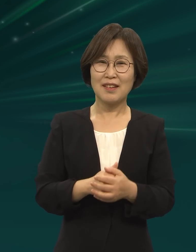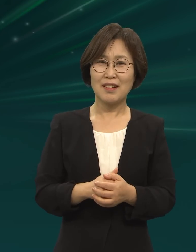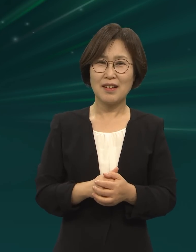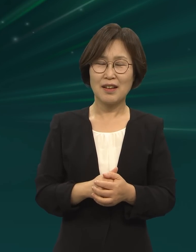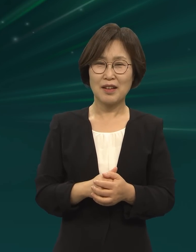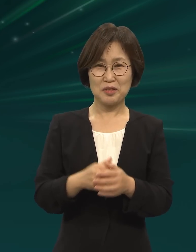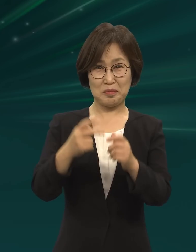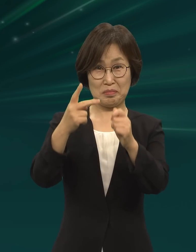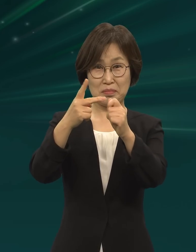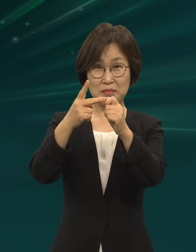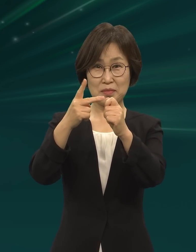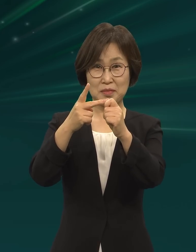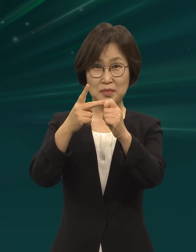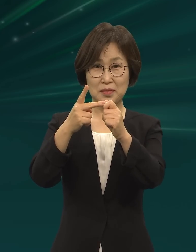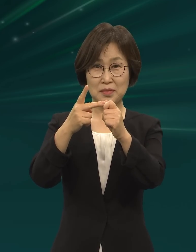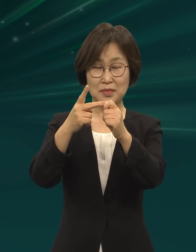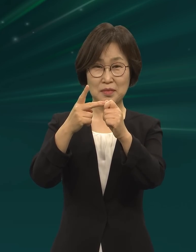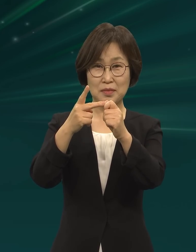둘째,